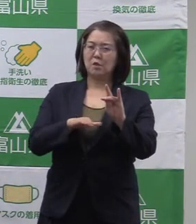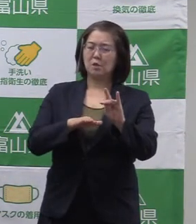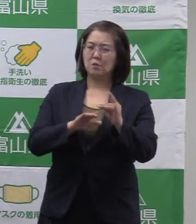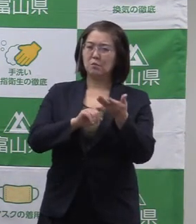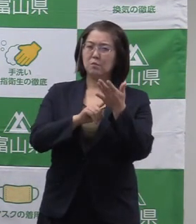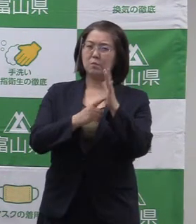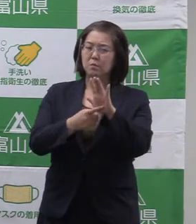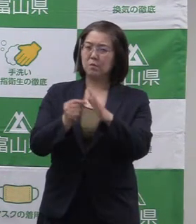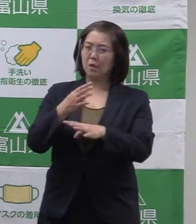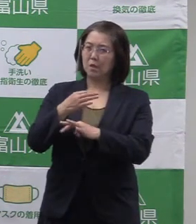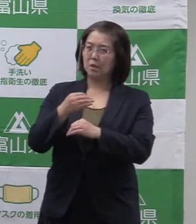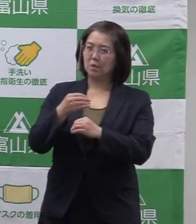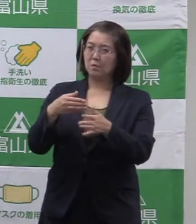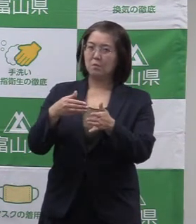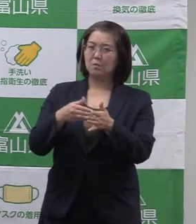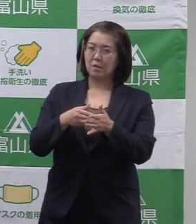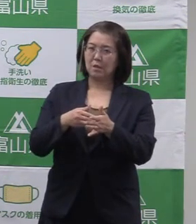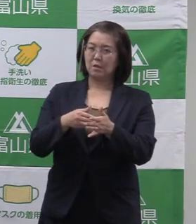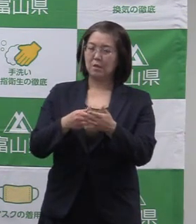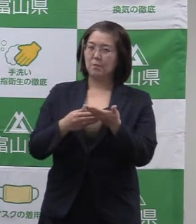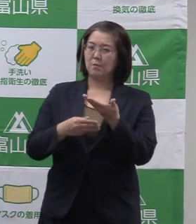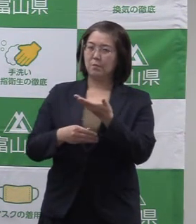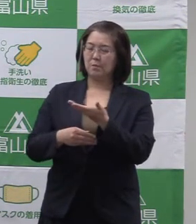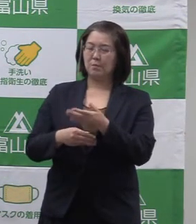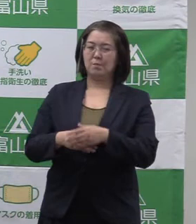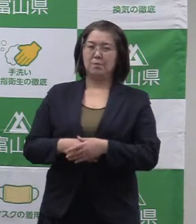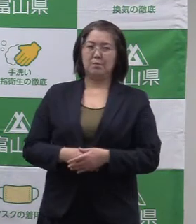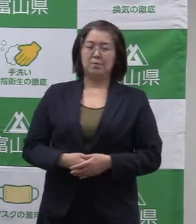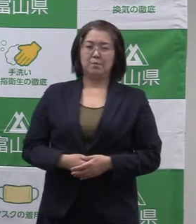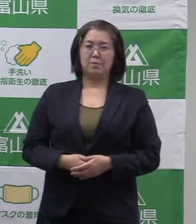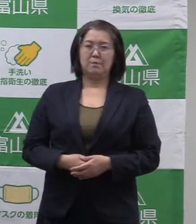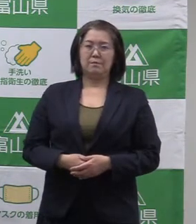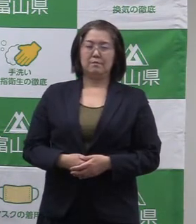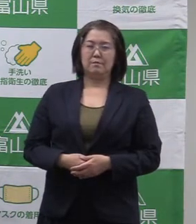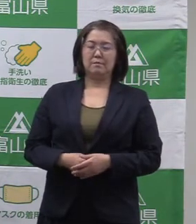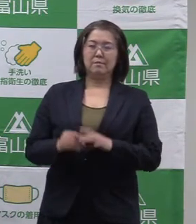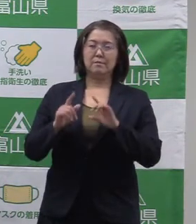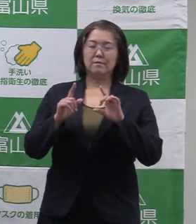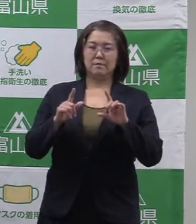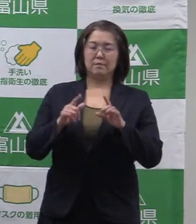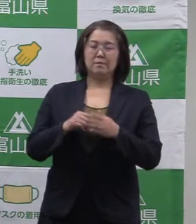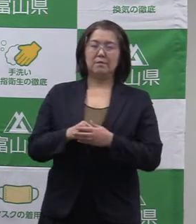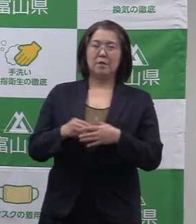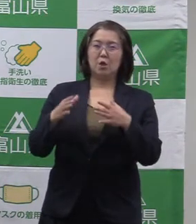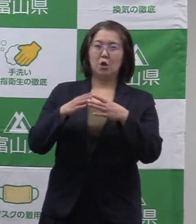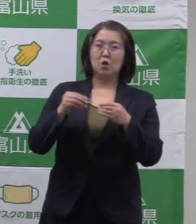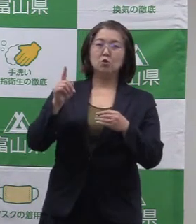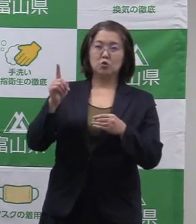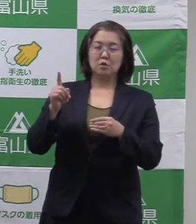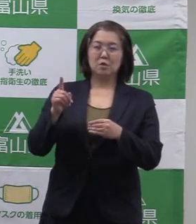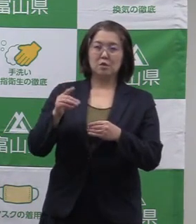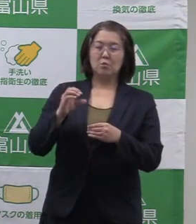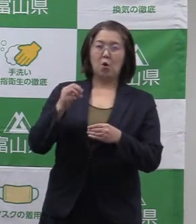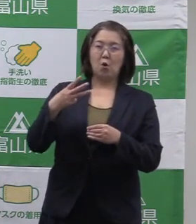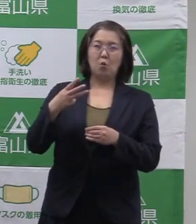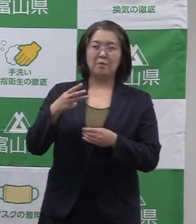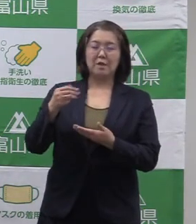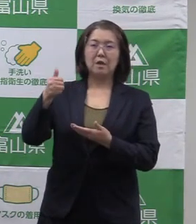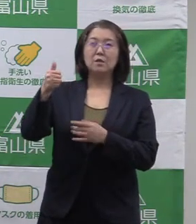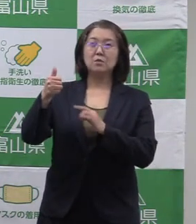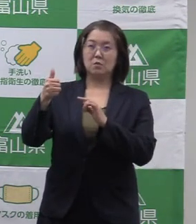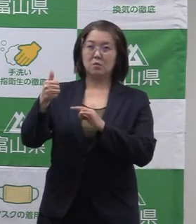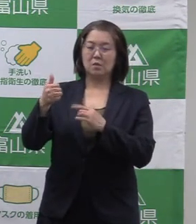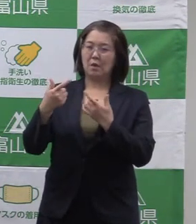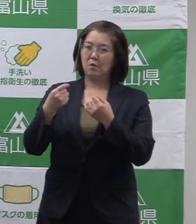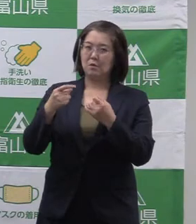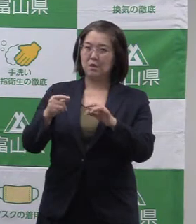示すというのはお考えあるでしょうか。 そうですね、それは国の方でも尾身さんがさっきやっぱり同じ質問に答えておられまして、確